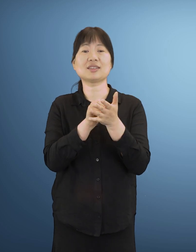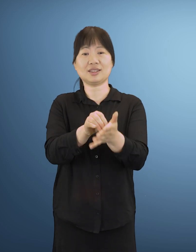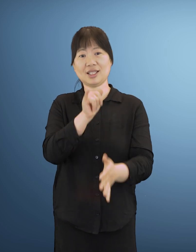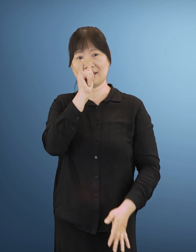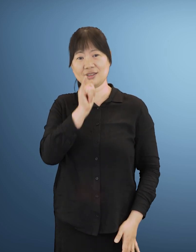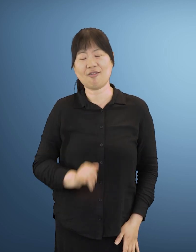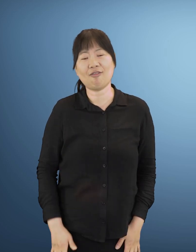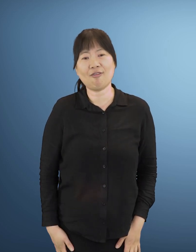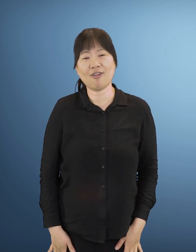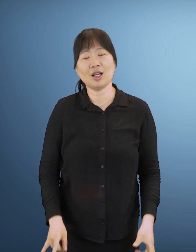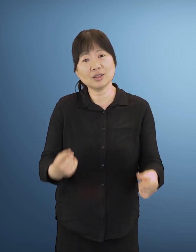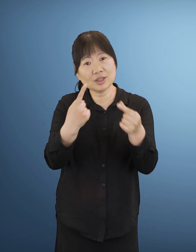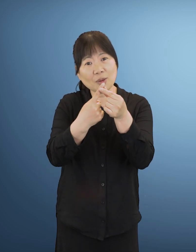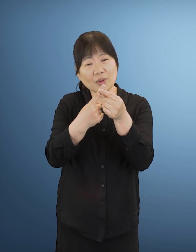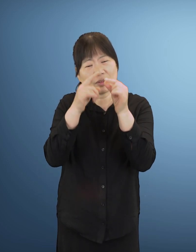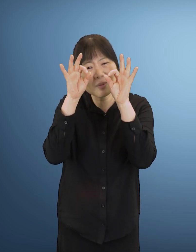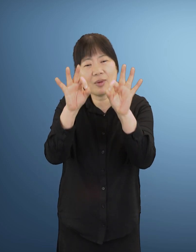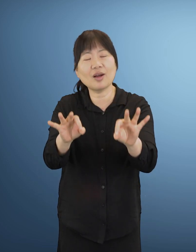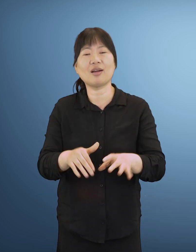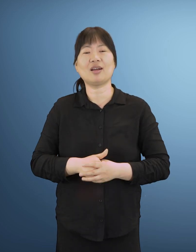해요. 첫 번째는